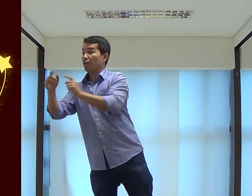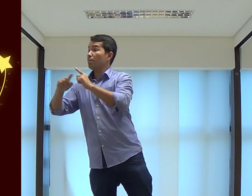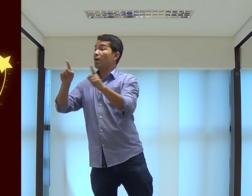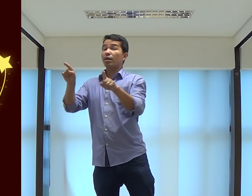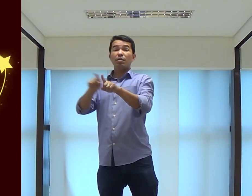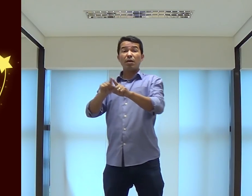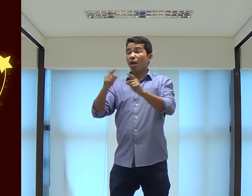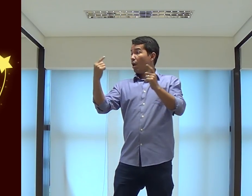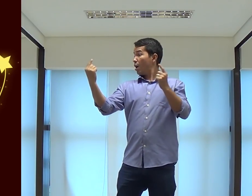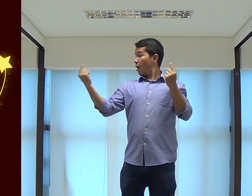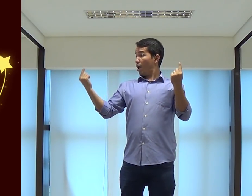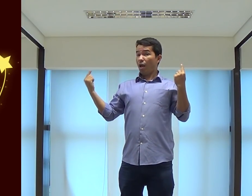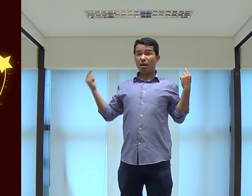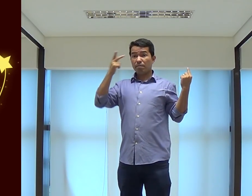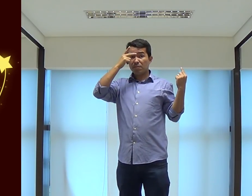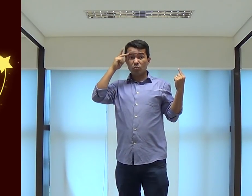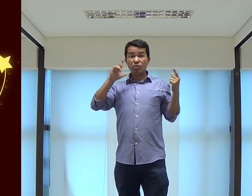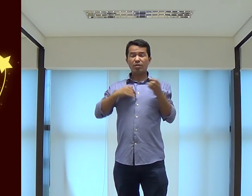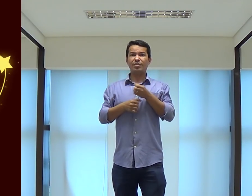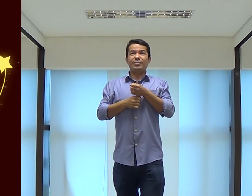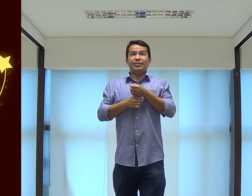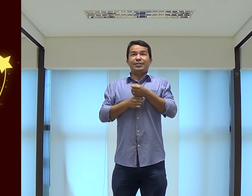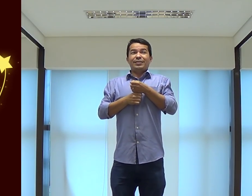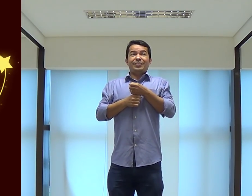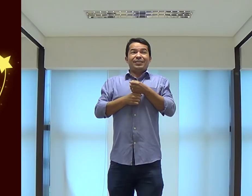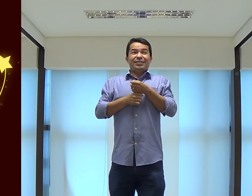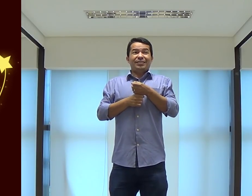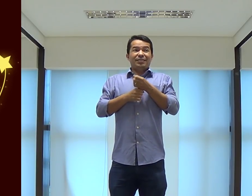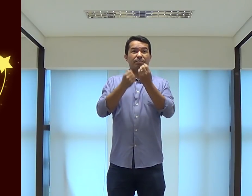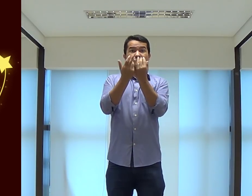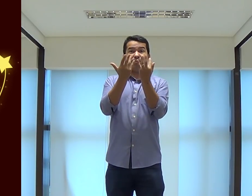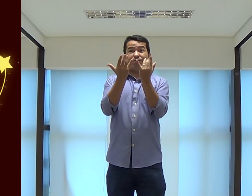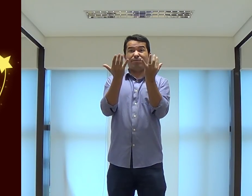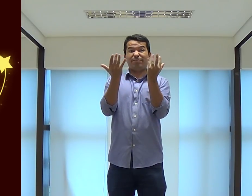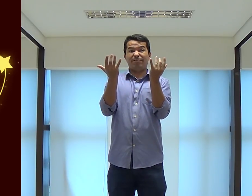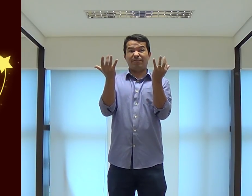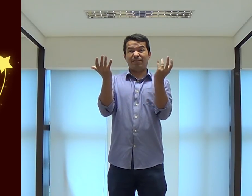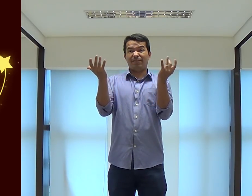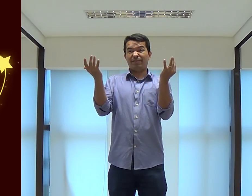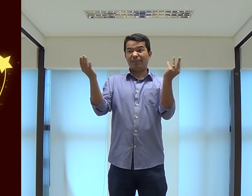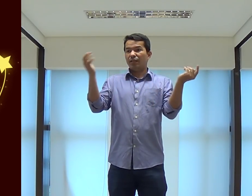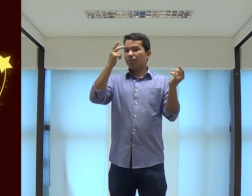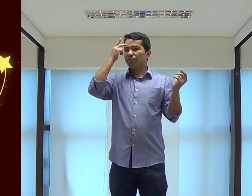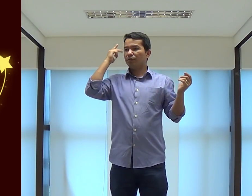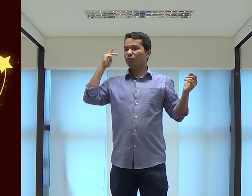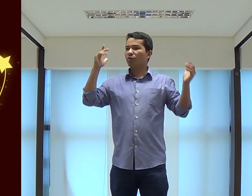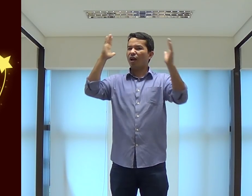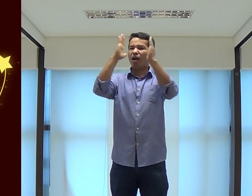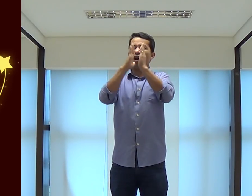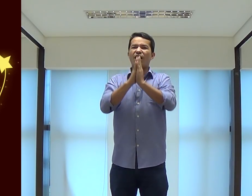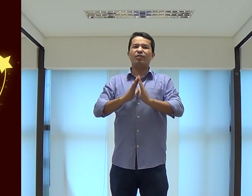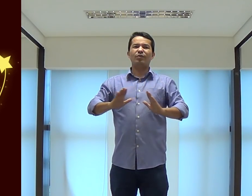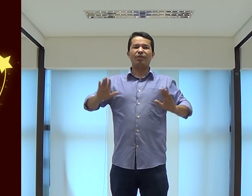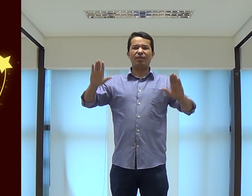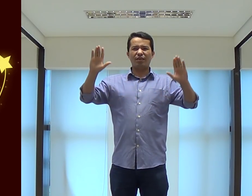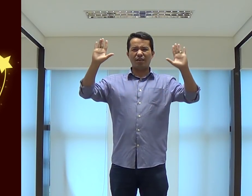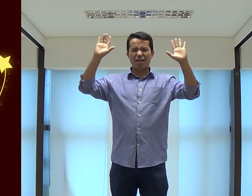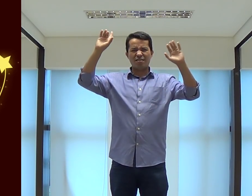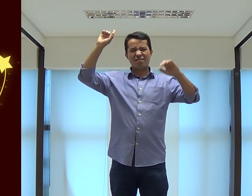digamos assim, o candelabro, e as pessoas iam lá e seguravam essa luz e andavam com ela acesa. E elas